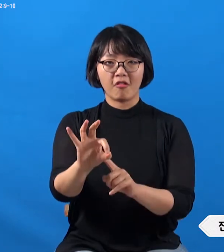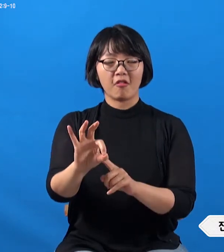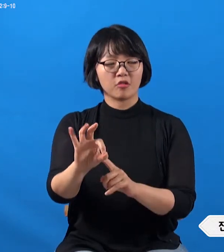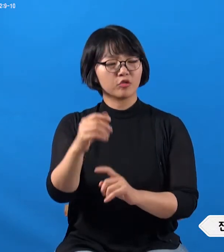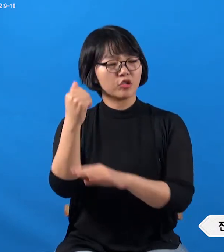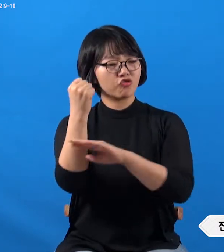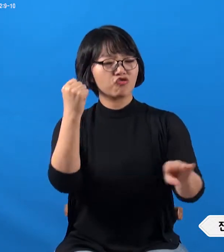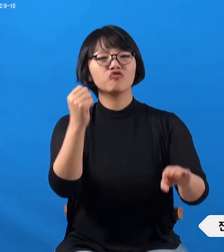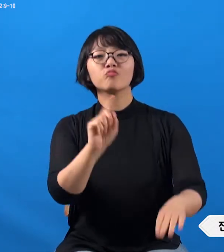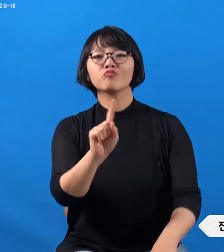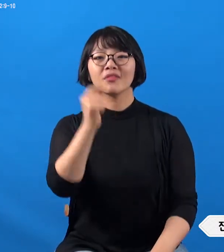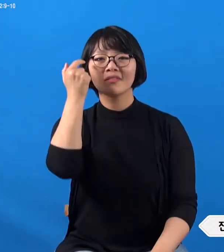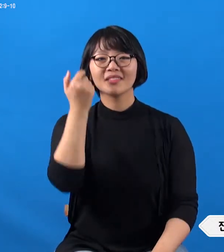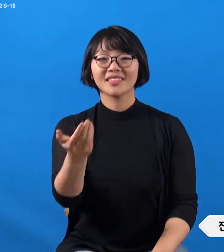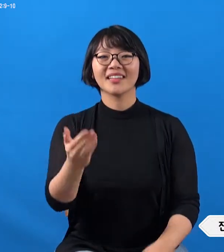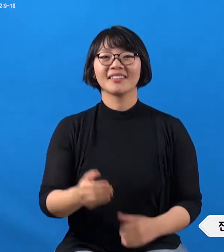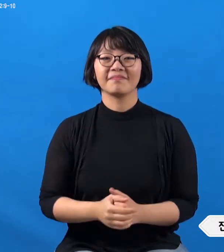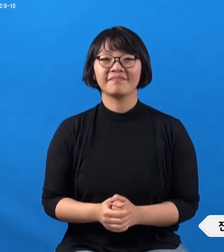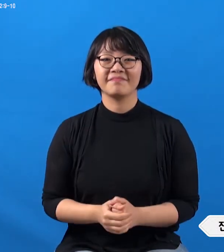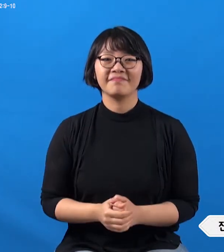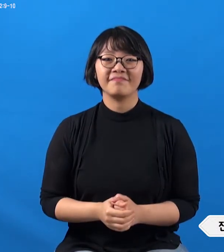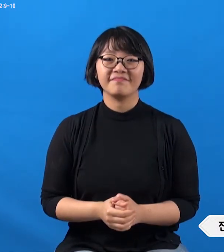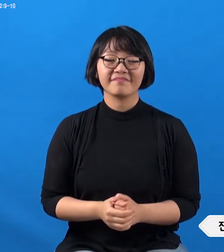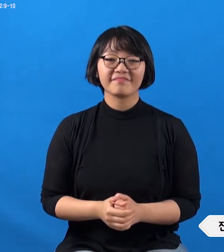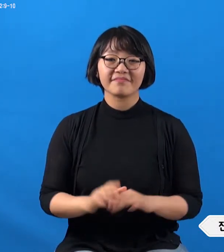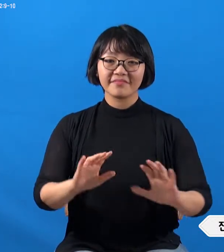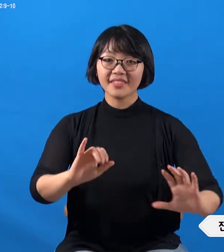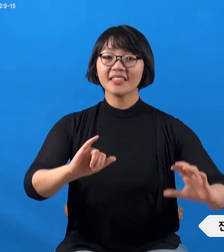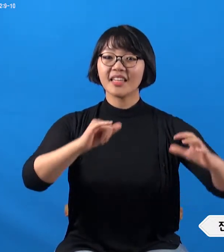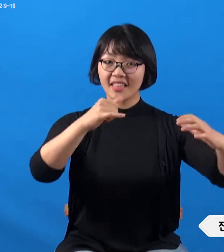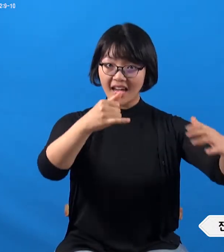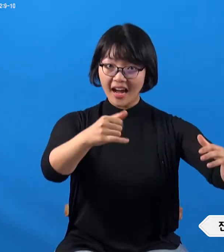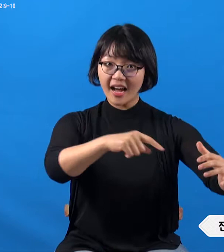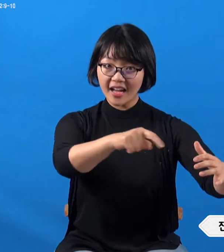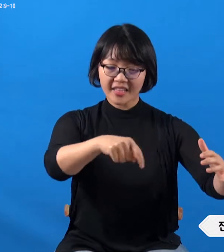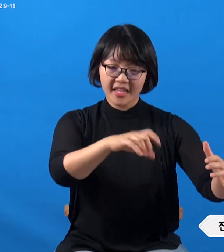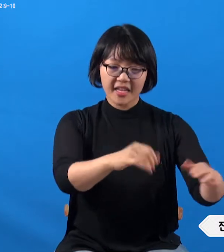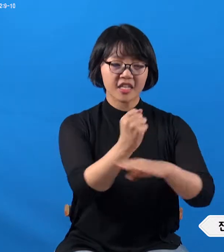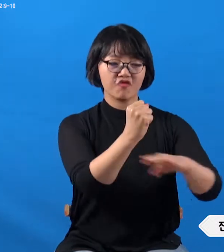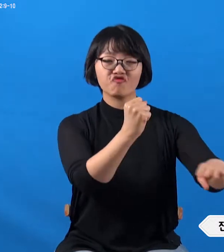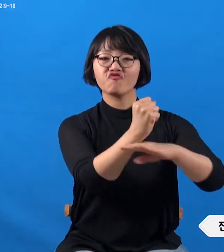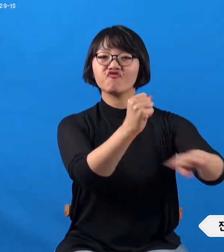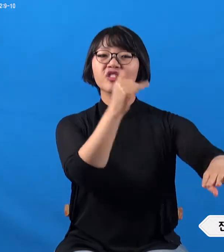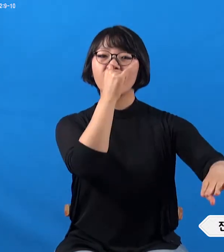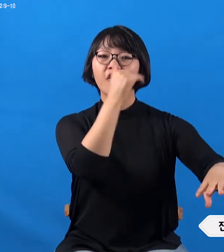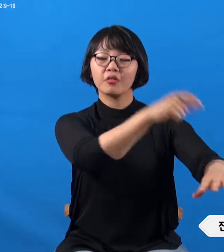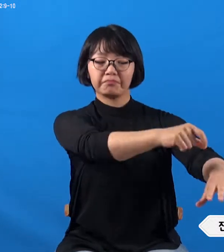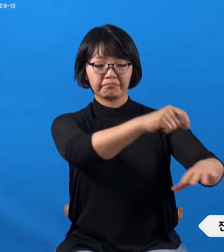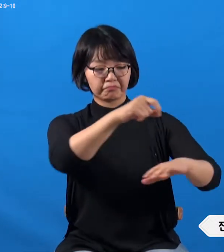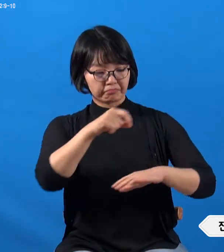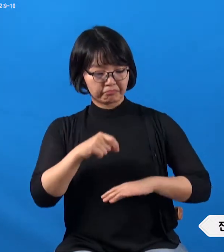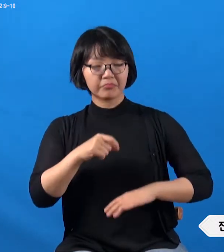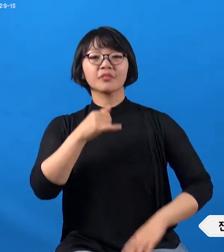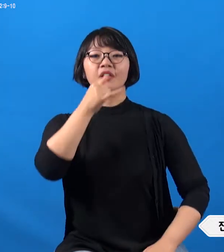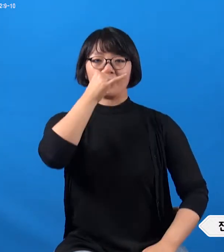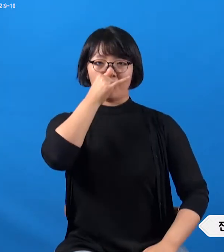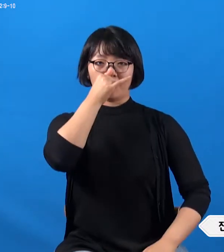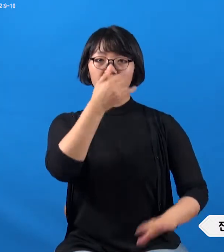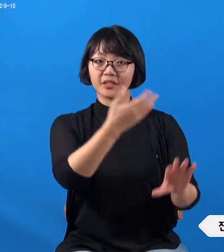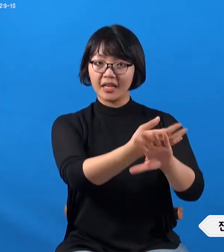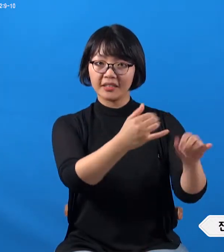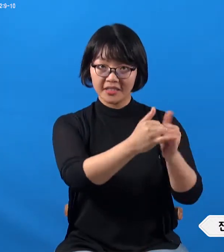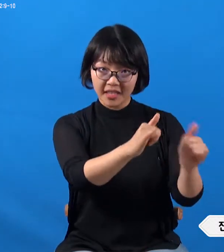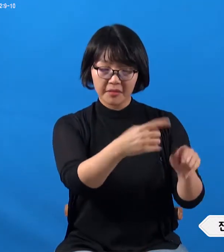나의 기준이 과연 무엇인가? 세상에 많은 기준들이 우리 가운데 있습니다. 그들의